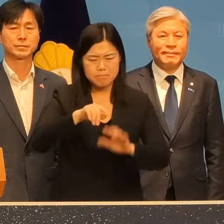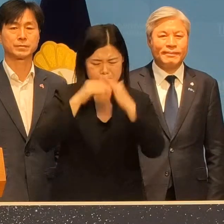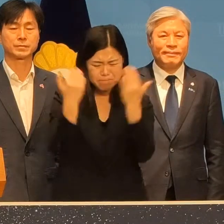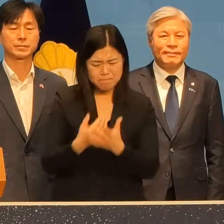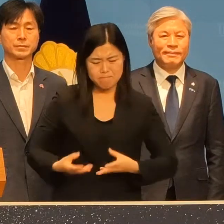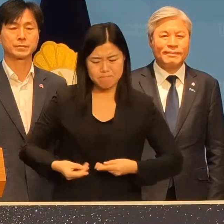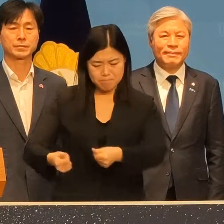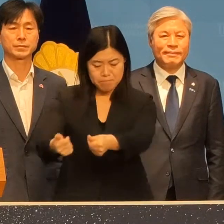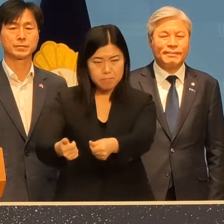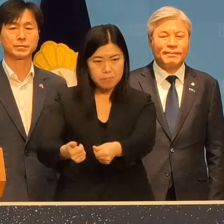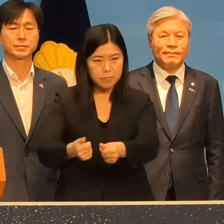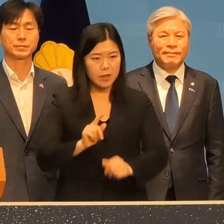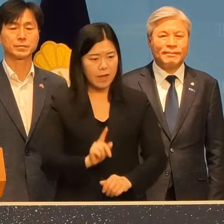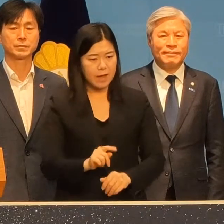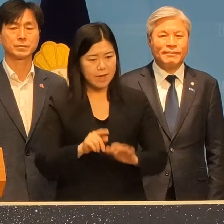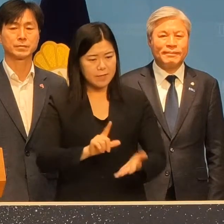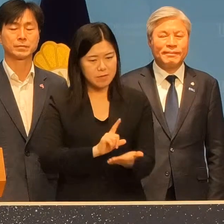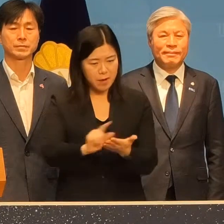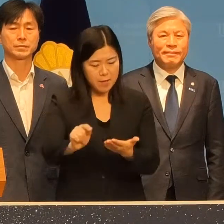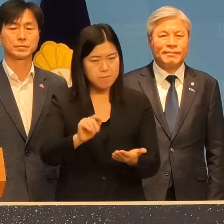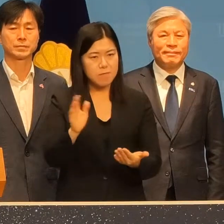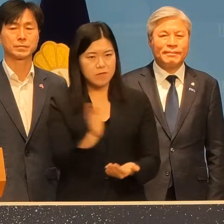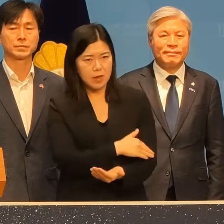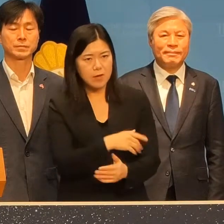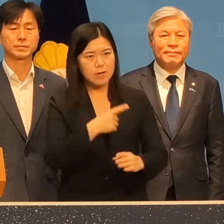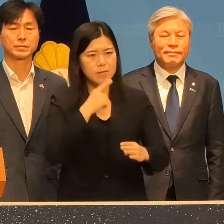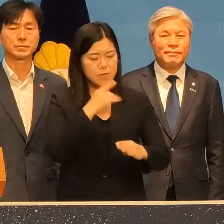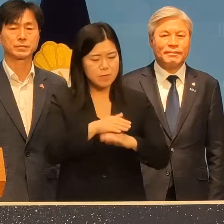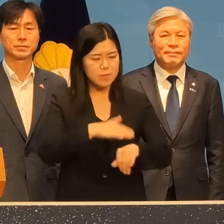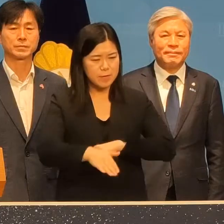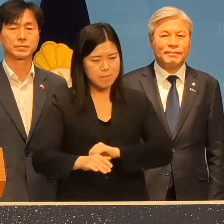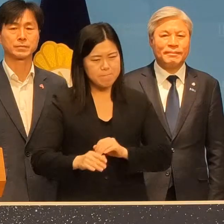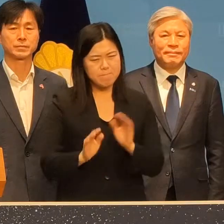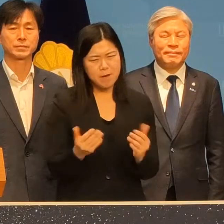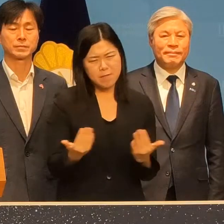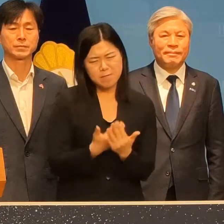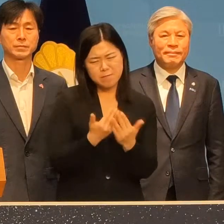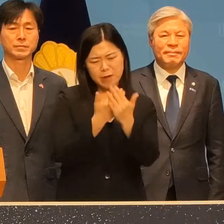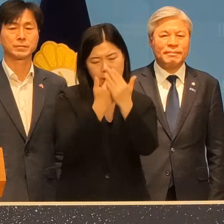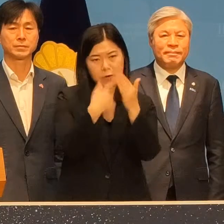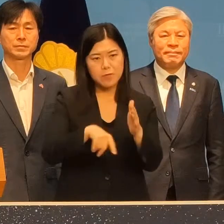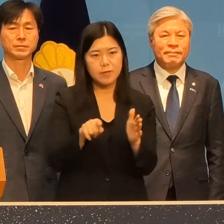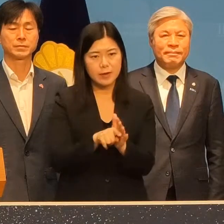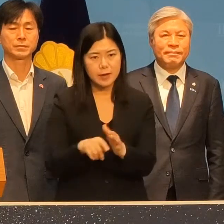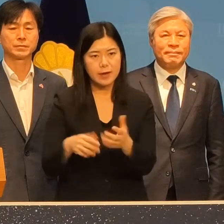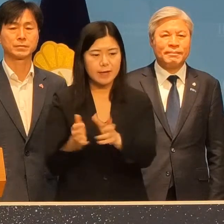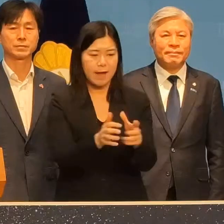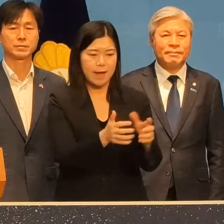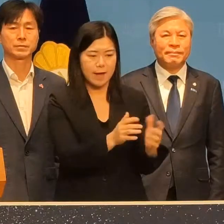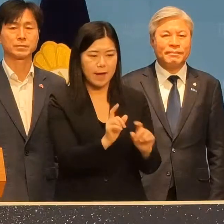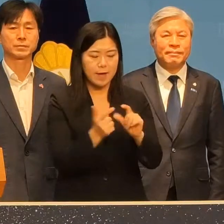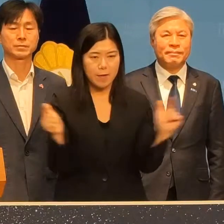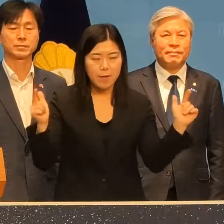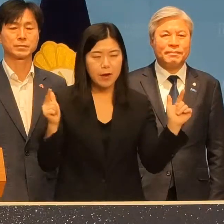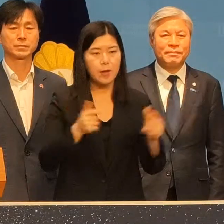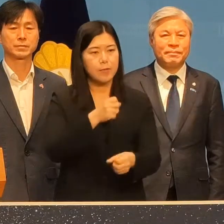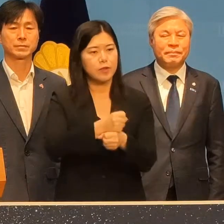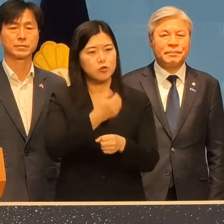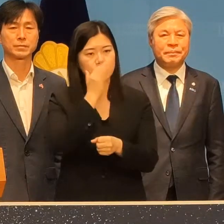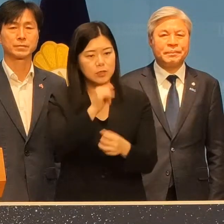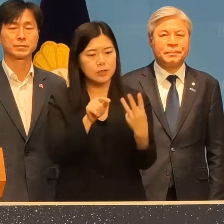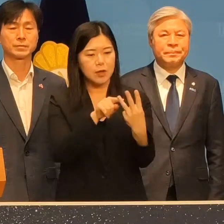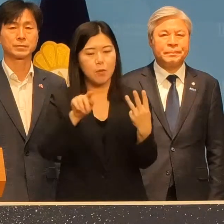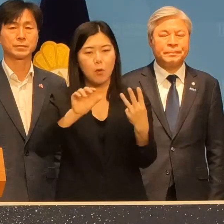청산하고 아래로부터 민주주의를 완성하는 정치개혁을 목표로 하기 위해 다당제 비례성을 보장하는 3호인 선거구제로의